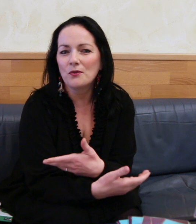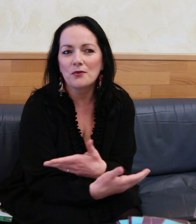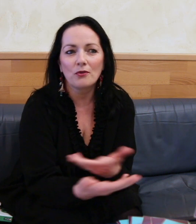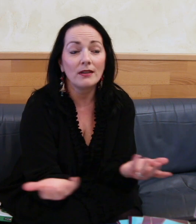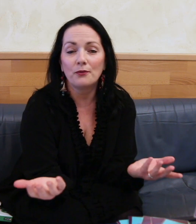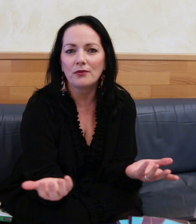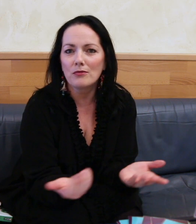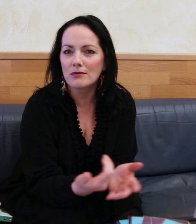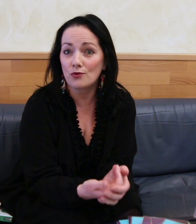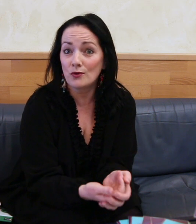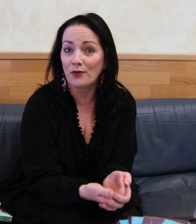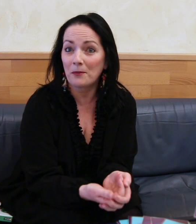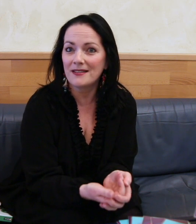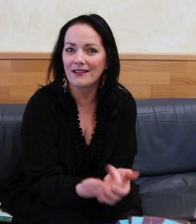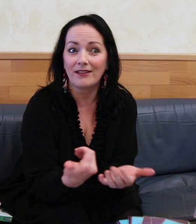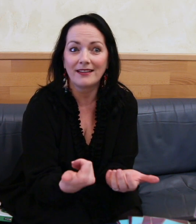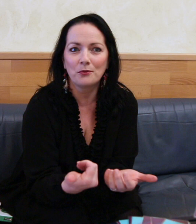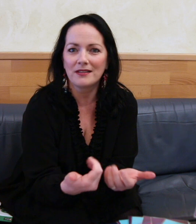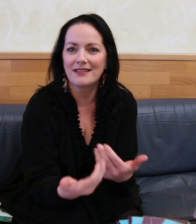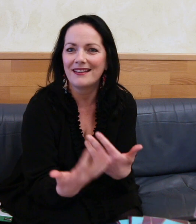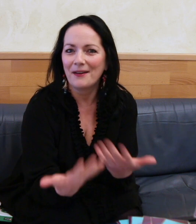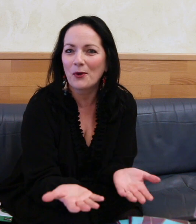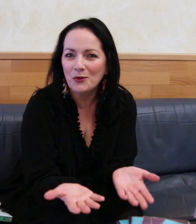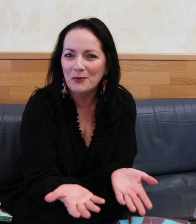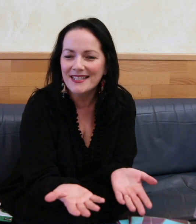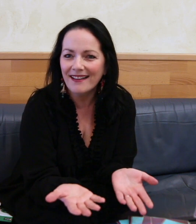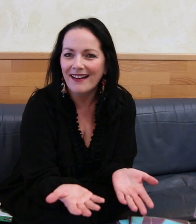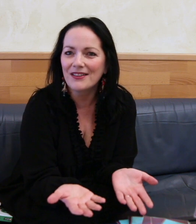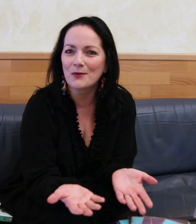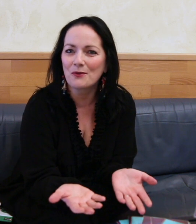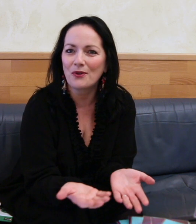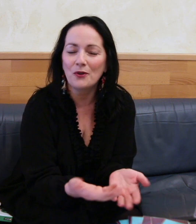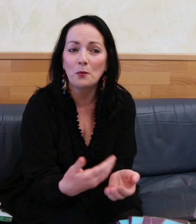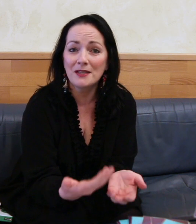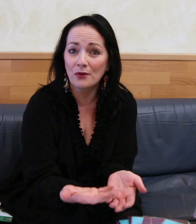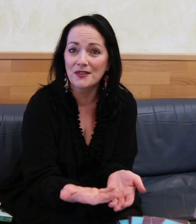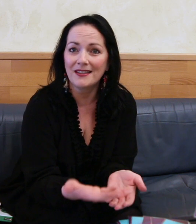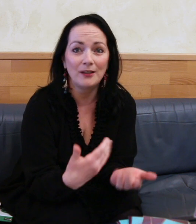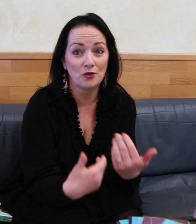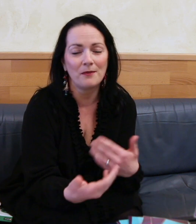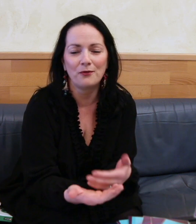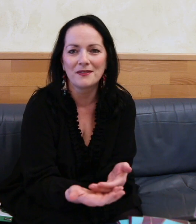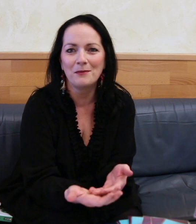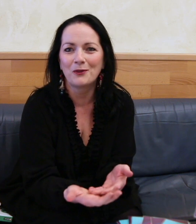Donc je crois qu'il faut vraiment juste se faire plaisir. Il n'y en a qu'un conseil, c'est prendre du plaisir avec son enfant, ne pas se forcer et ne jamais le forcer, bien